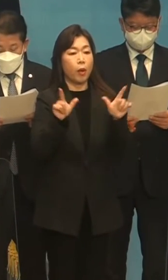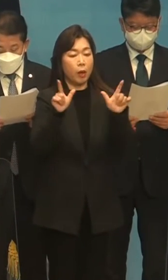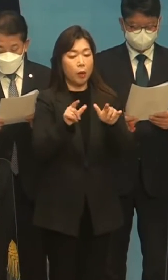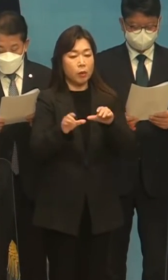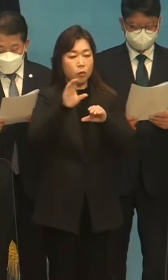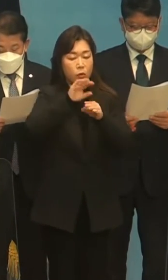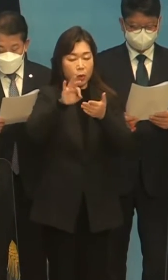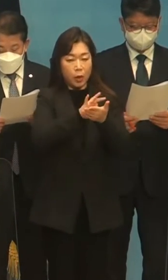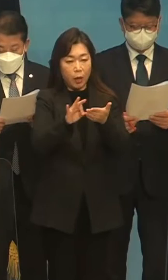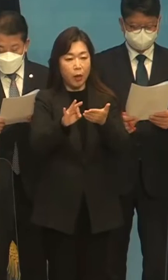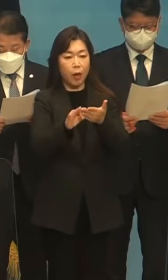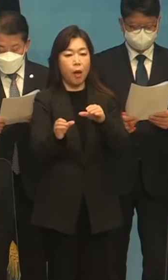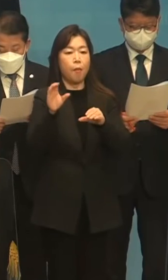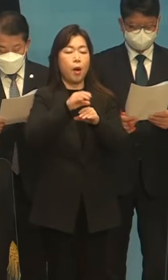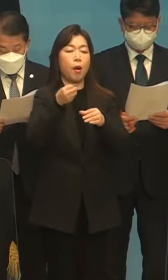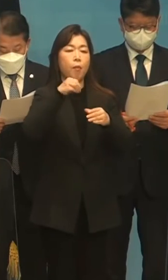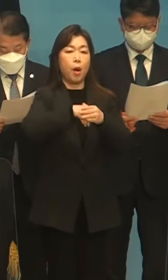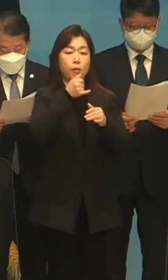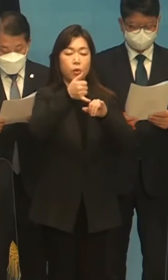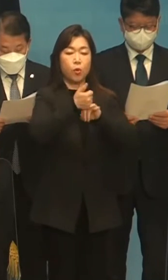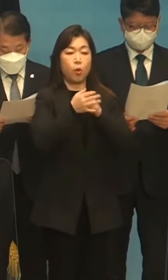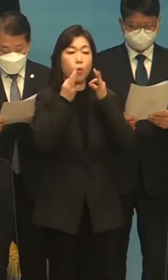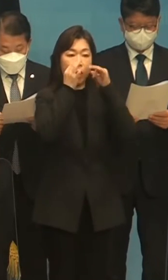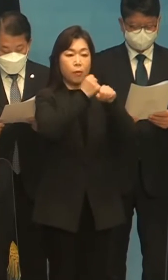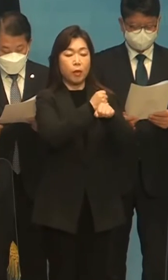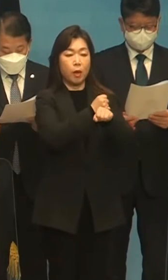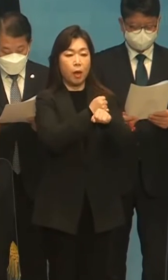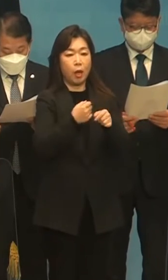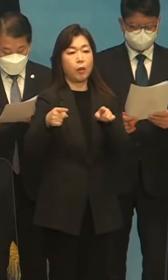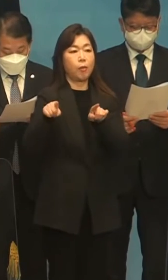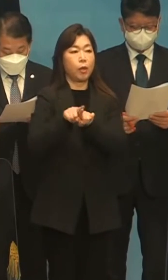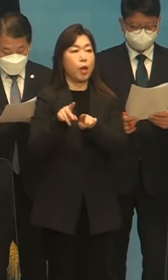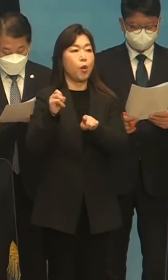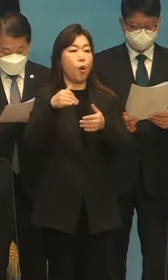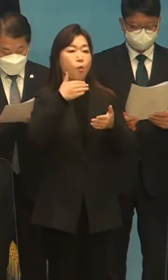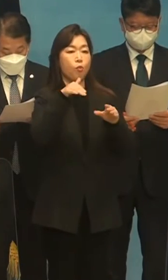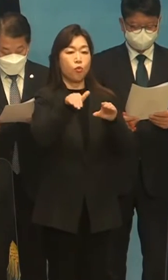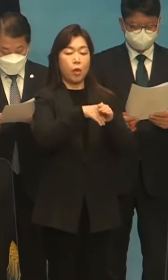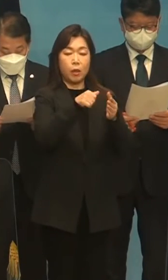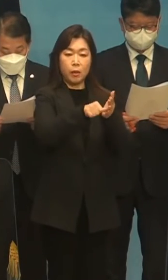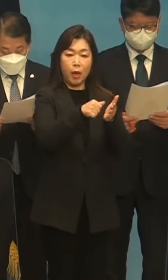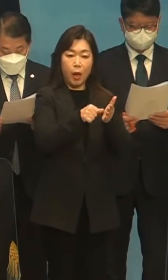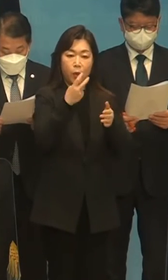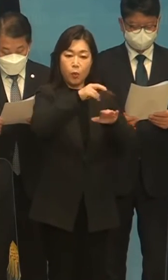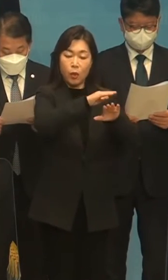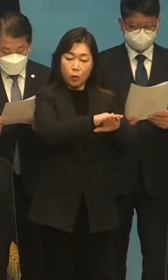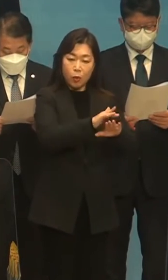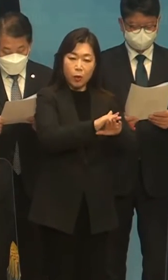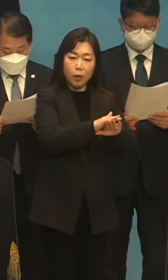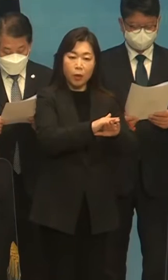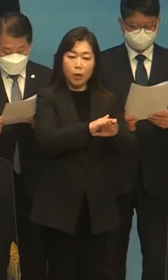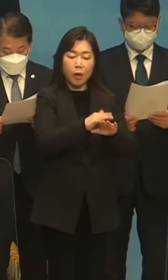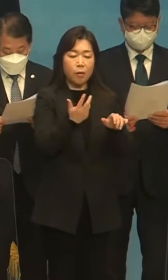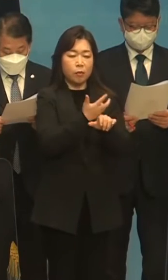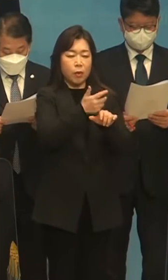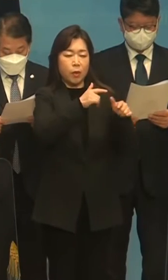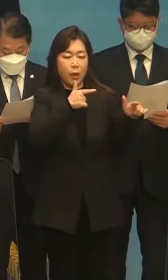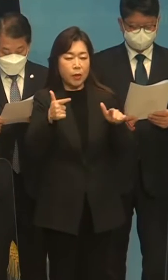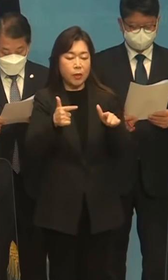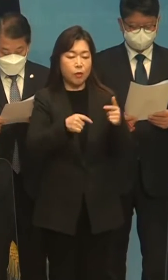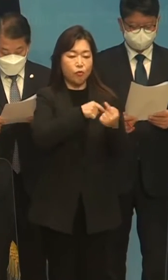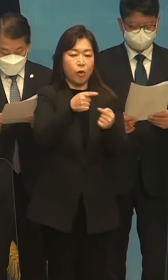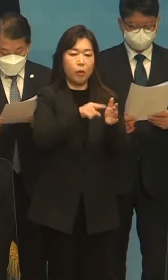추경에 반영될 수 있도록 노력할 것이다. 이와 함께 문화재, 수당처의 항원, 항습기 운영을